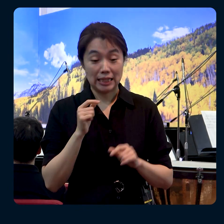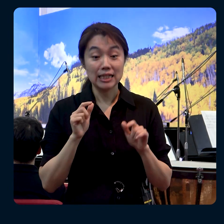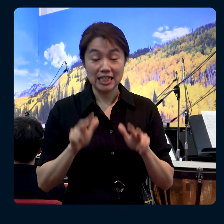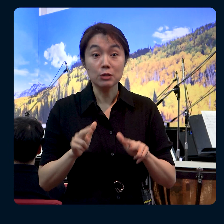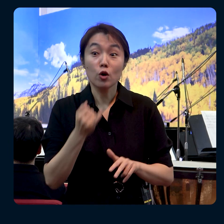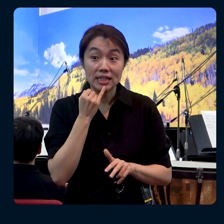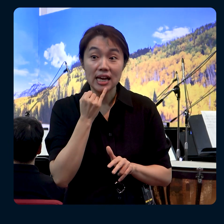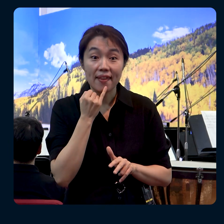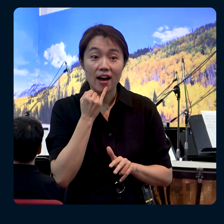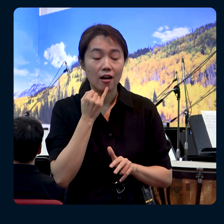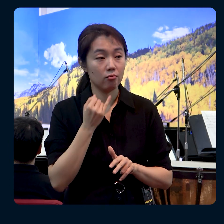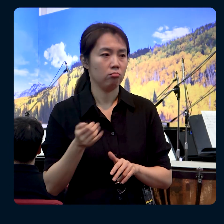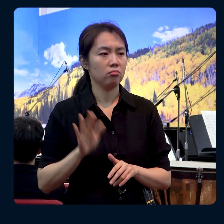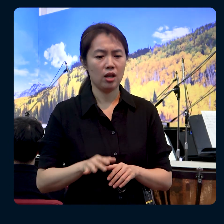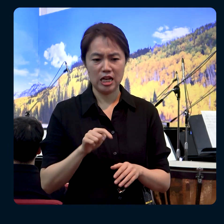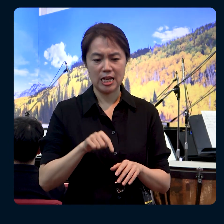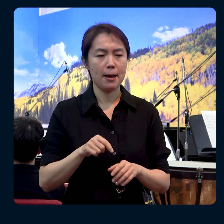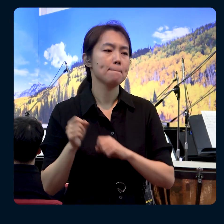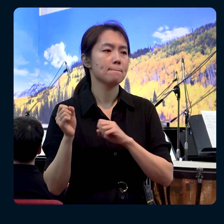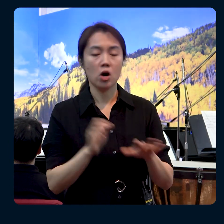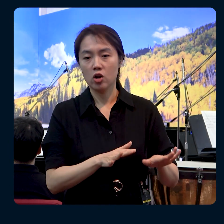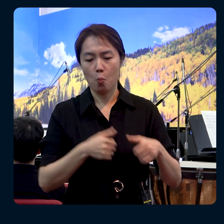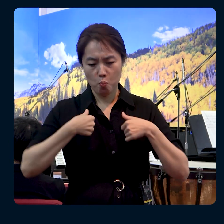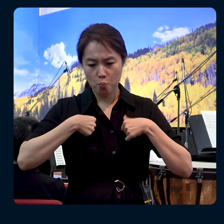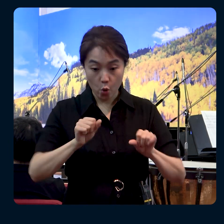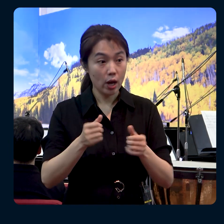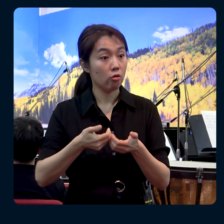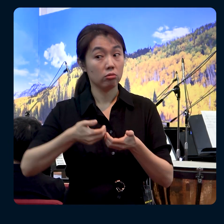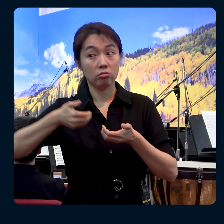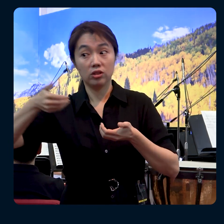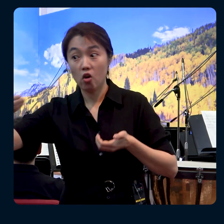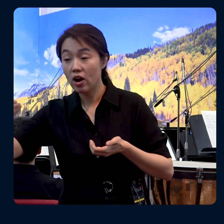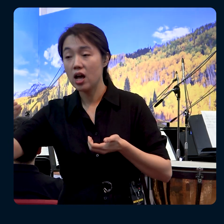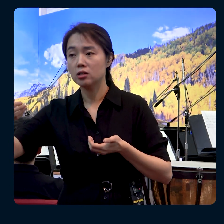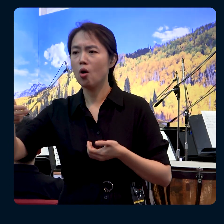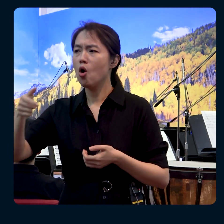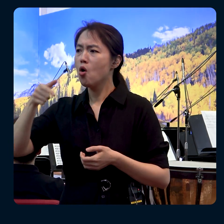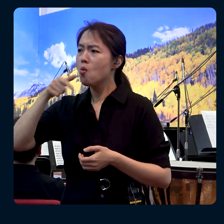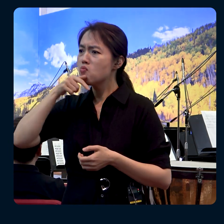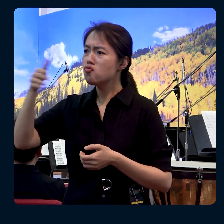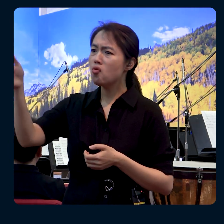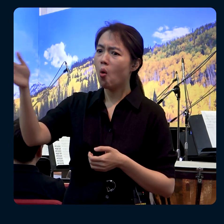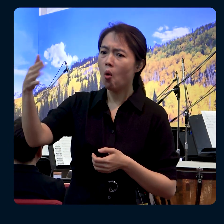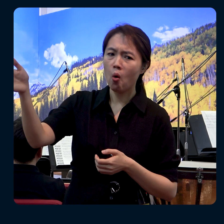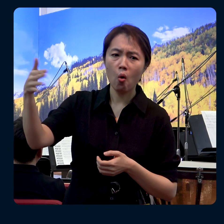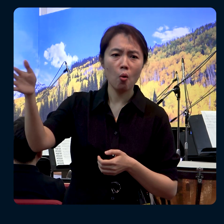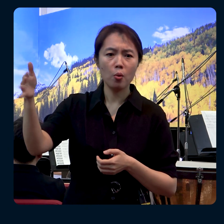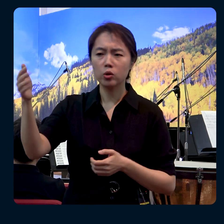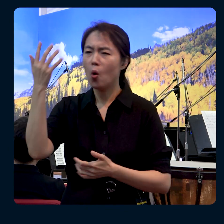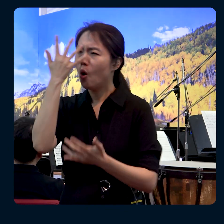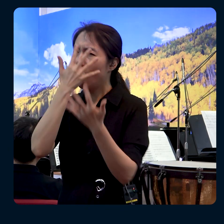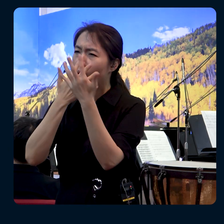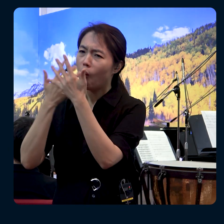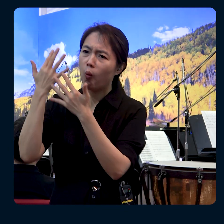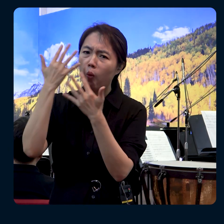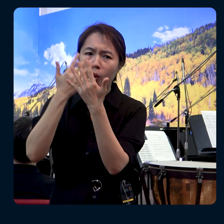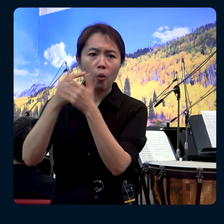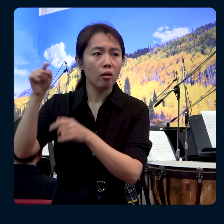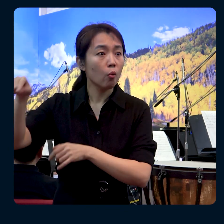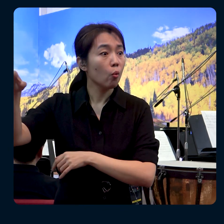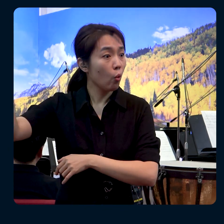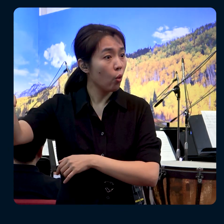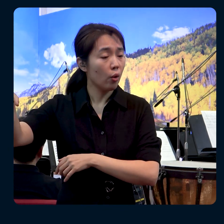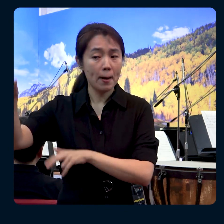않는 르호봇을 버리고 떠나서 도대체 물도 아직 나오지 않는, 보장도 안